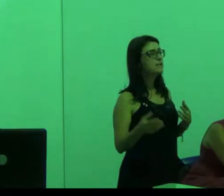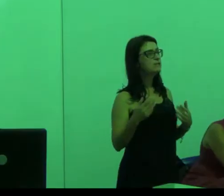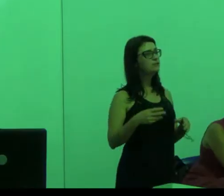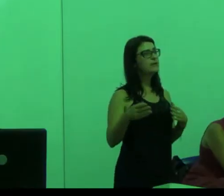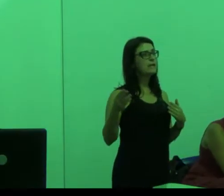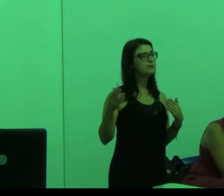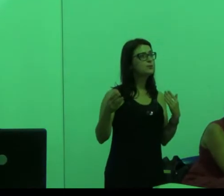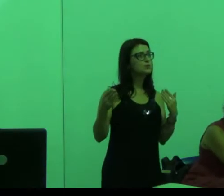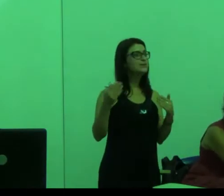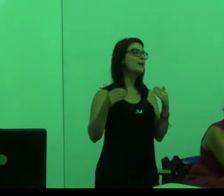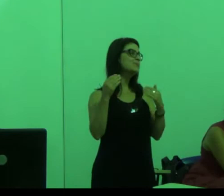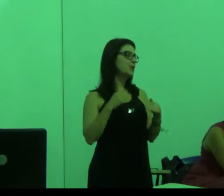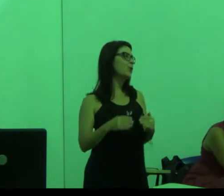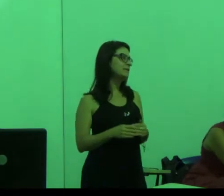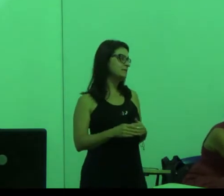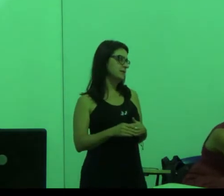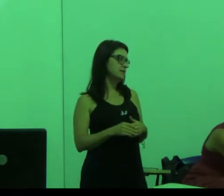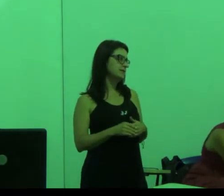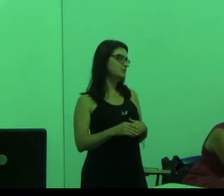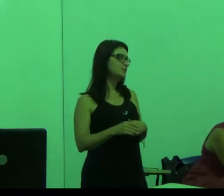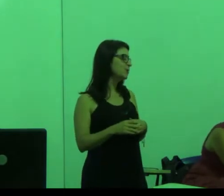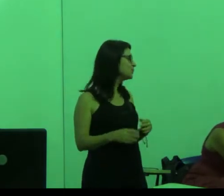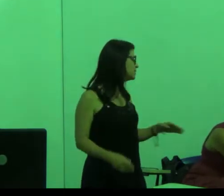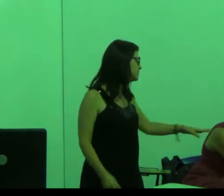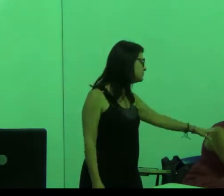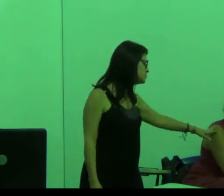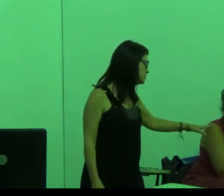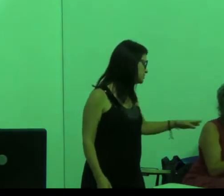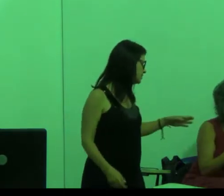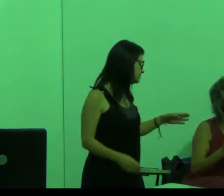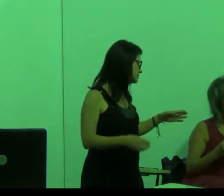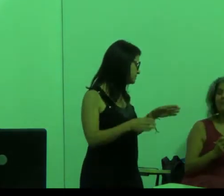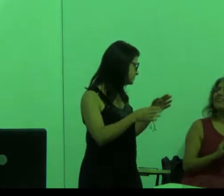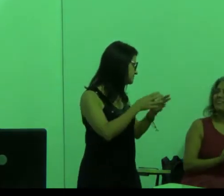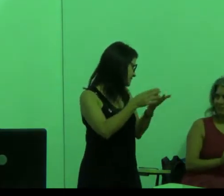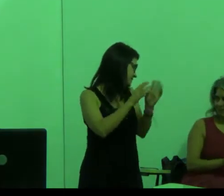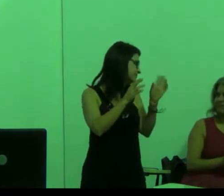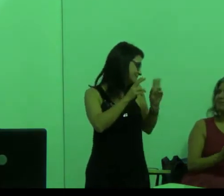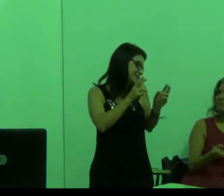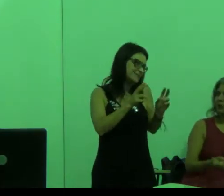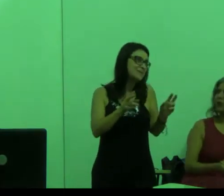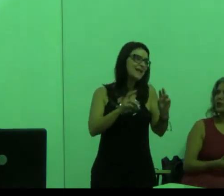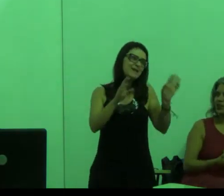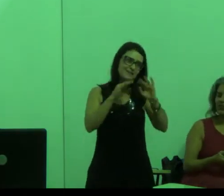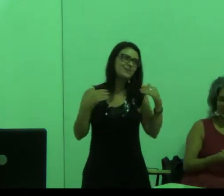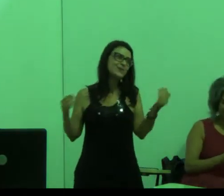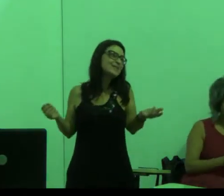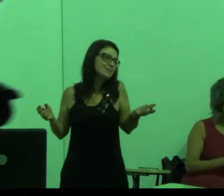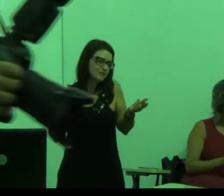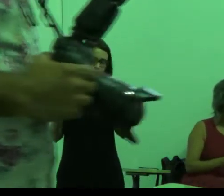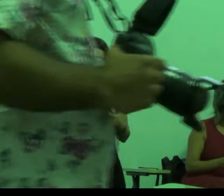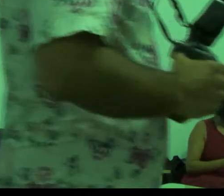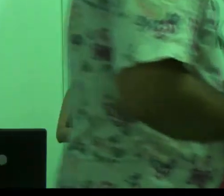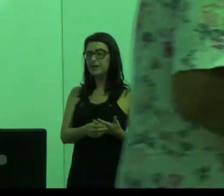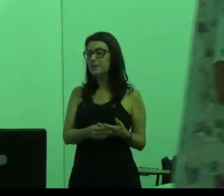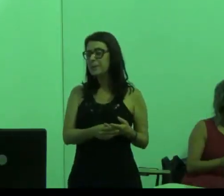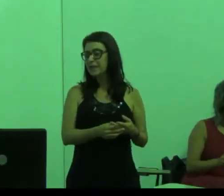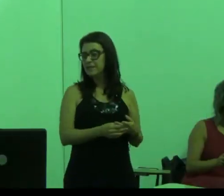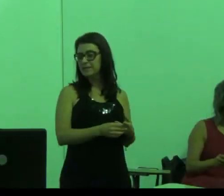eu vou falar do tempo que eu comecei, então eu vou falar um pouco da minha vidinha, tá? Mitologia, sim. Um pouco da minha vidinha, né? Que